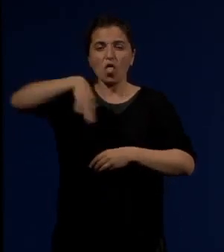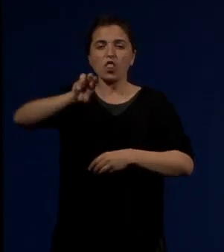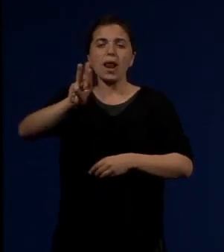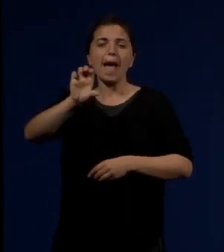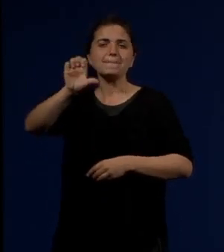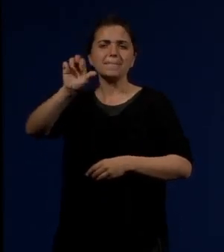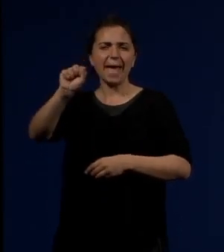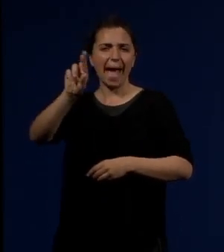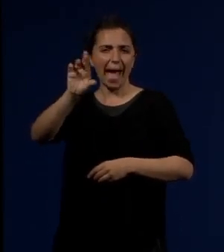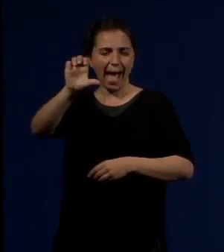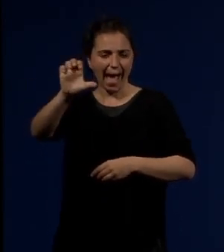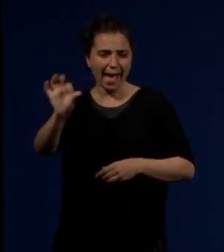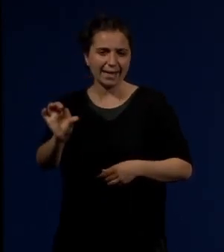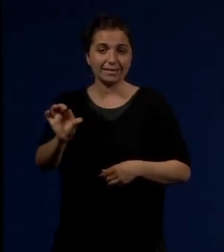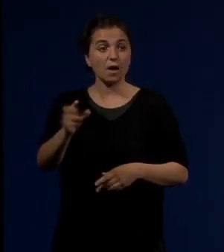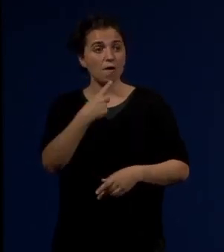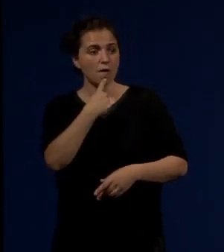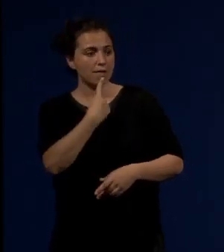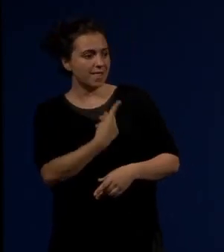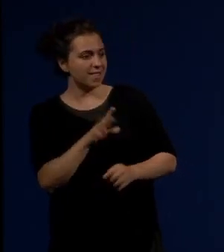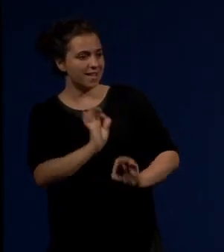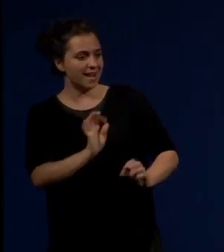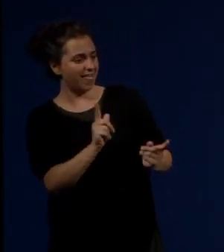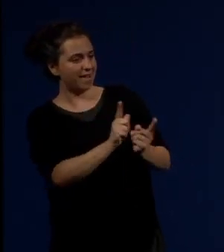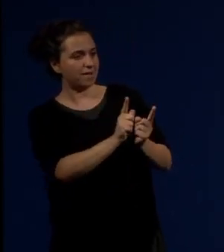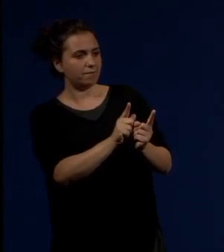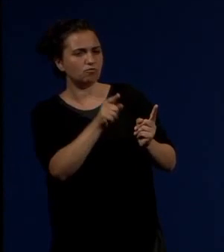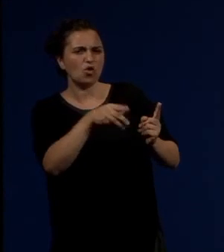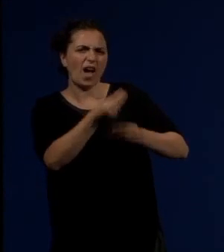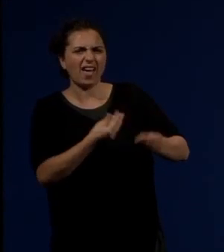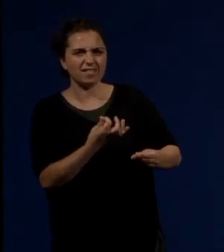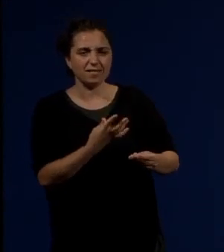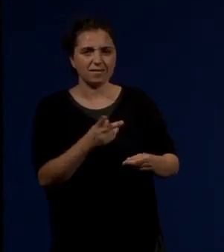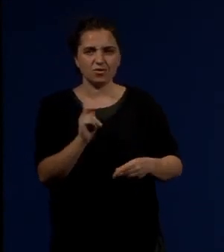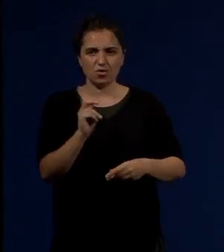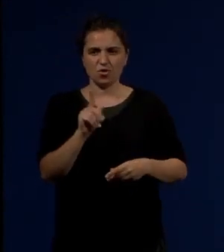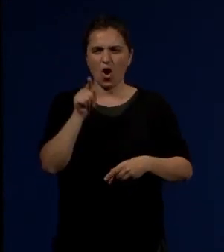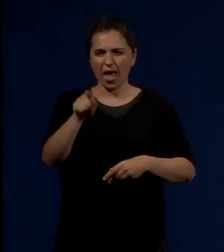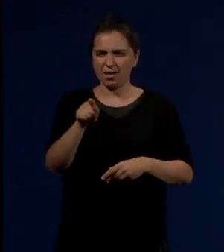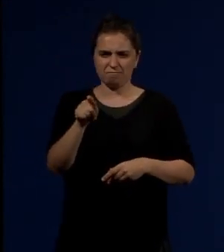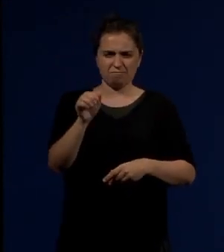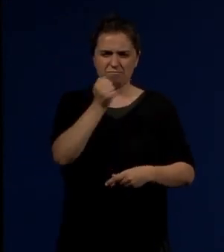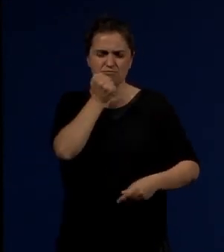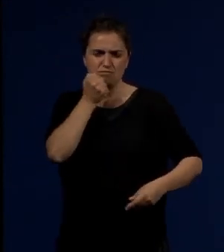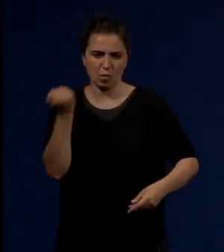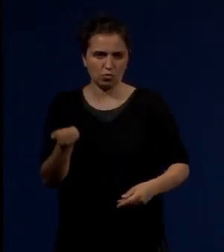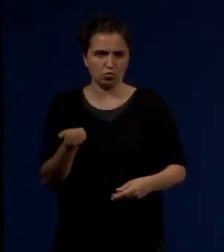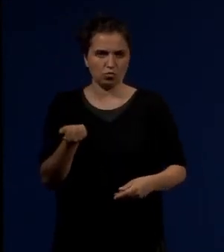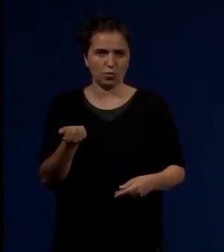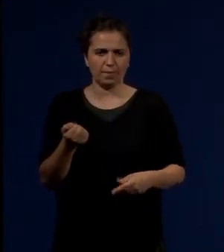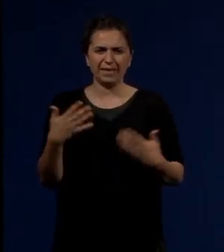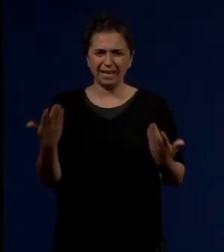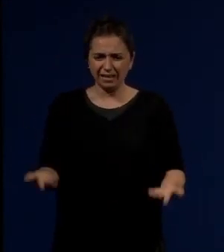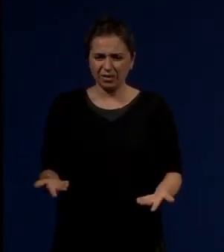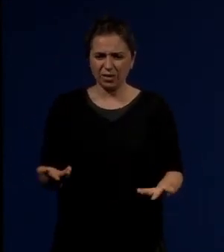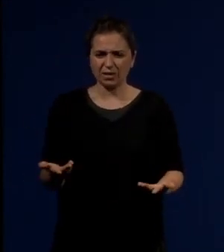impunidade, sin que ninguén lles diga, non, perdone, vostede vai do ganchete dun acosador. Por canto tempo